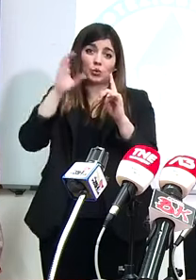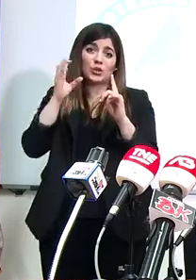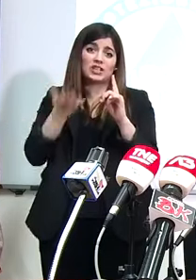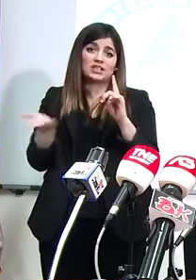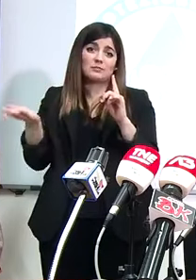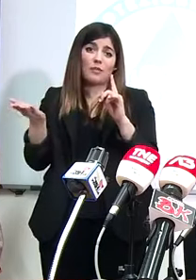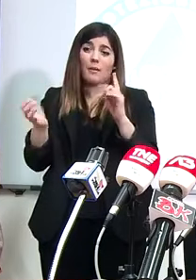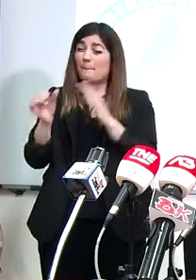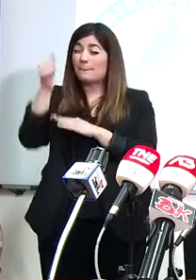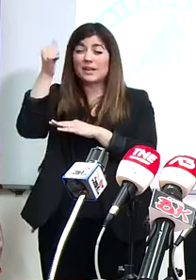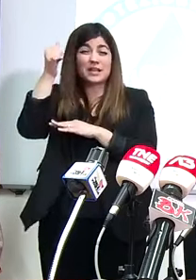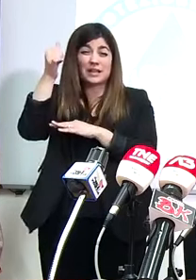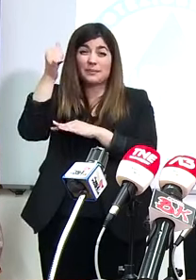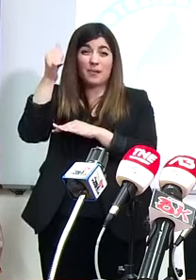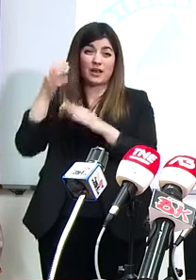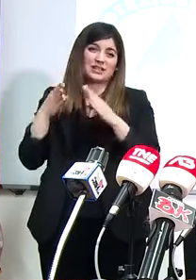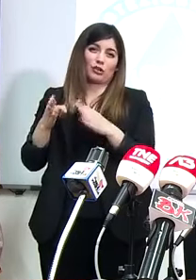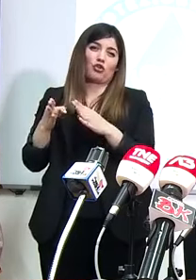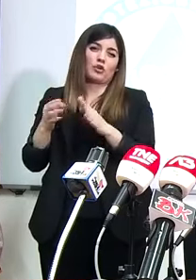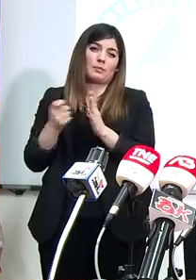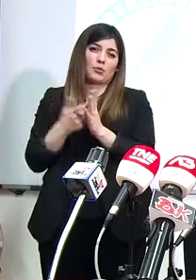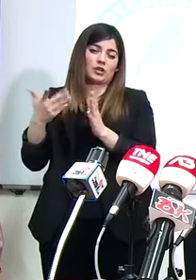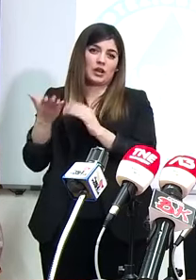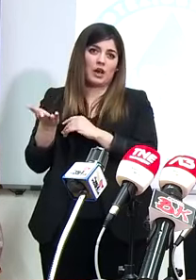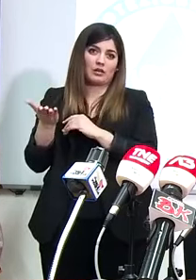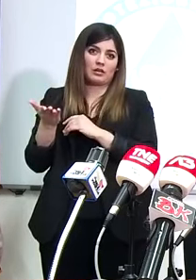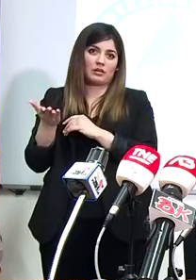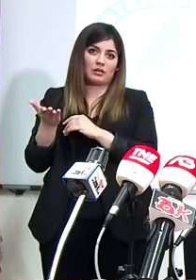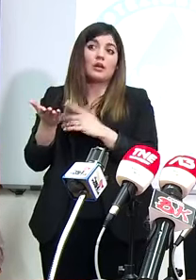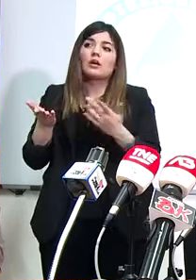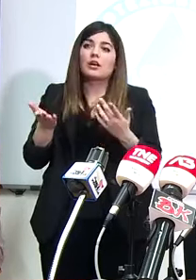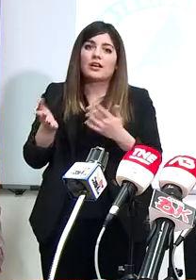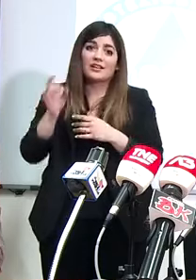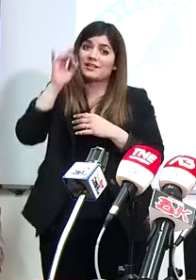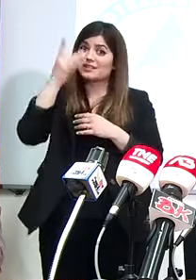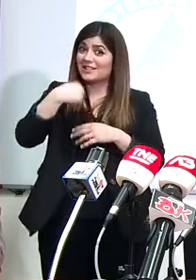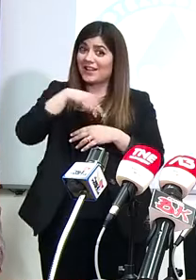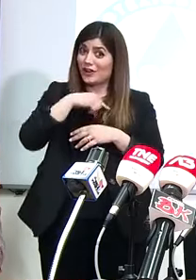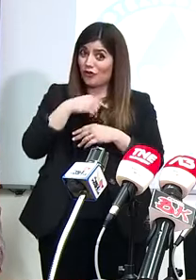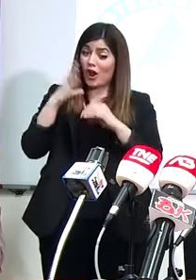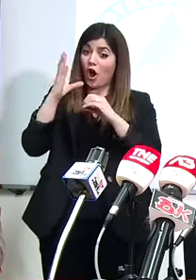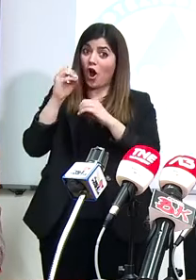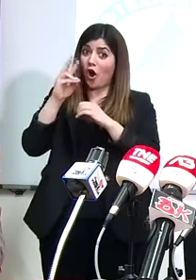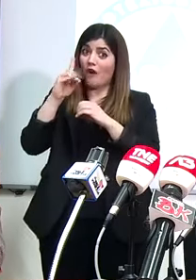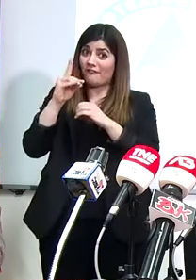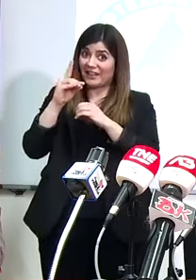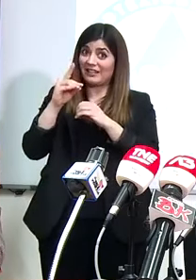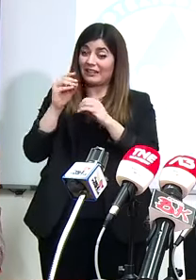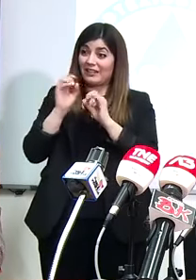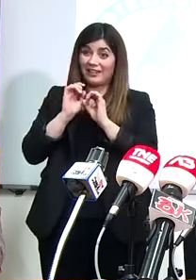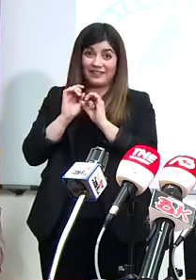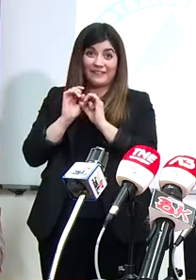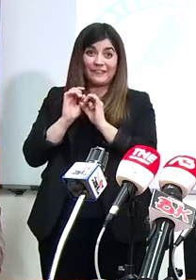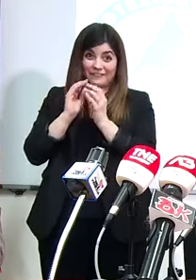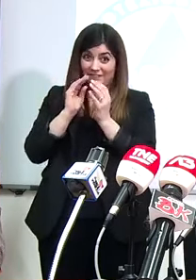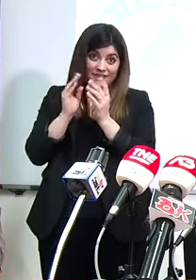il copy free oppure il tuo il potenziale cliente internazionale qualche perplessità o qualche problema lo può